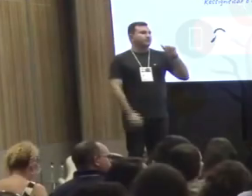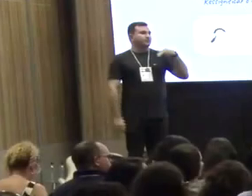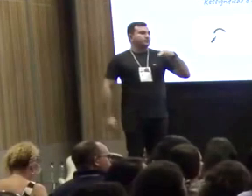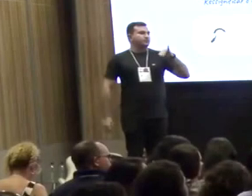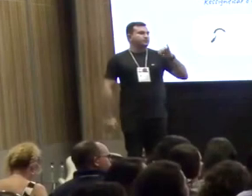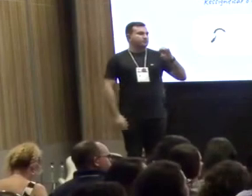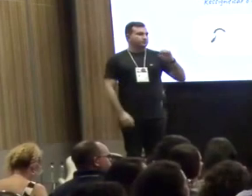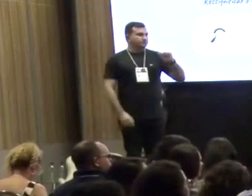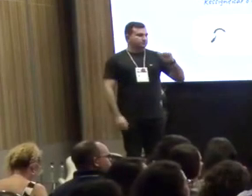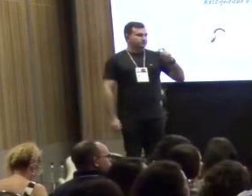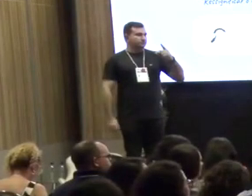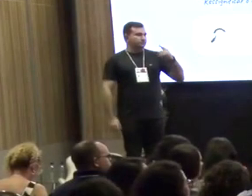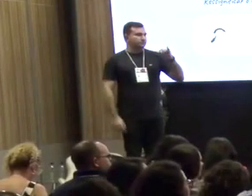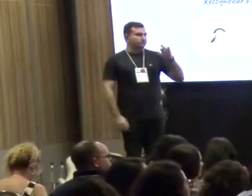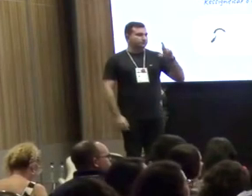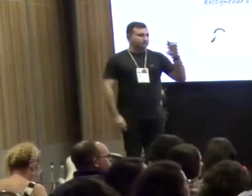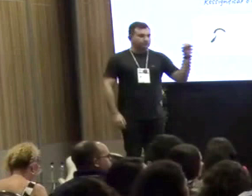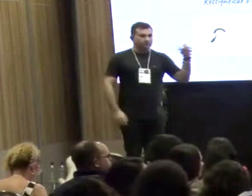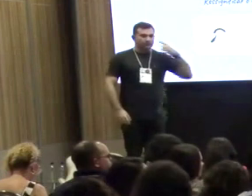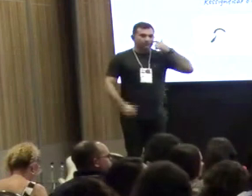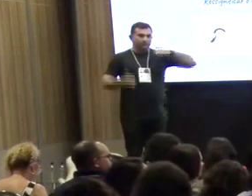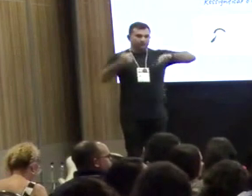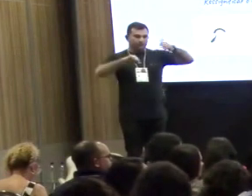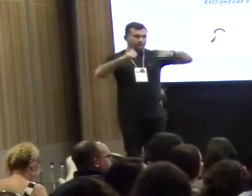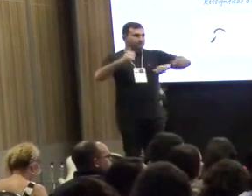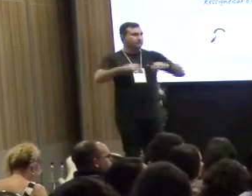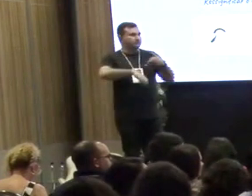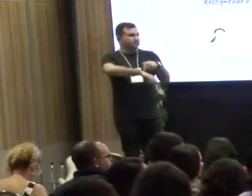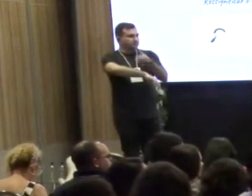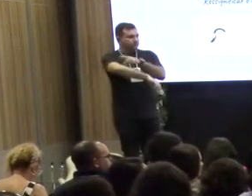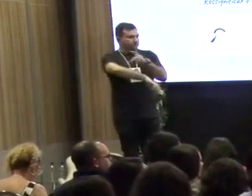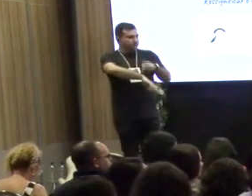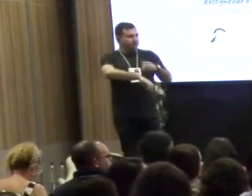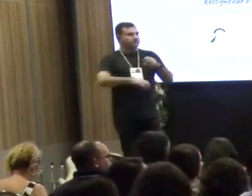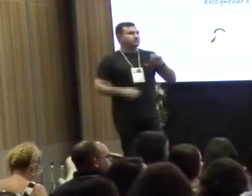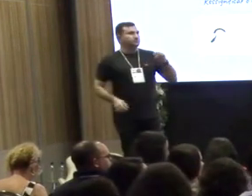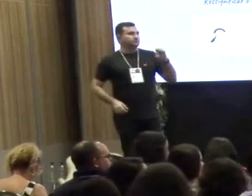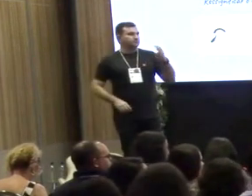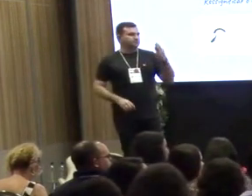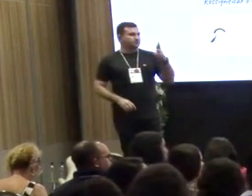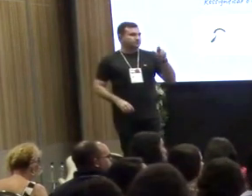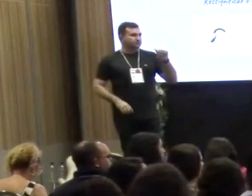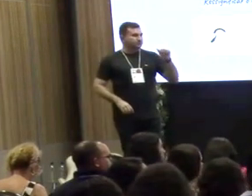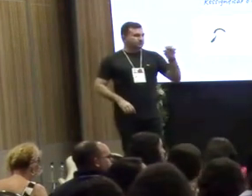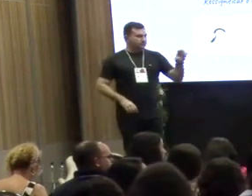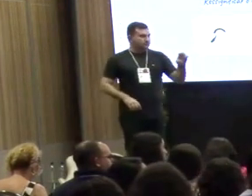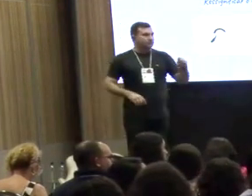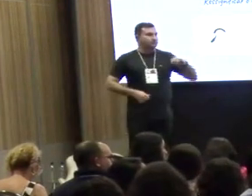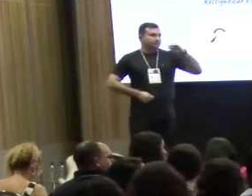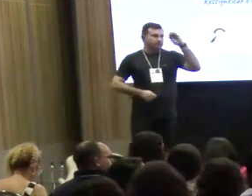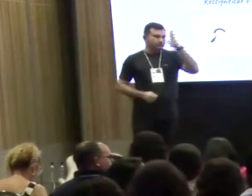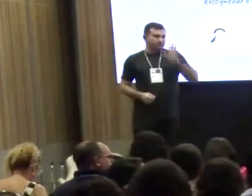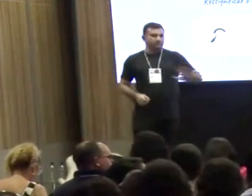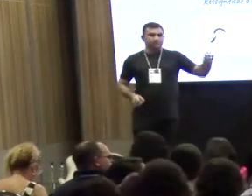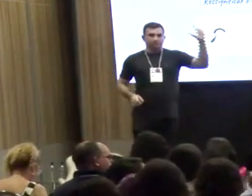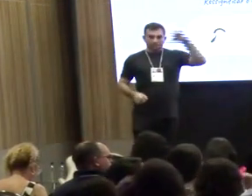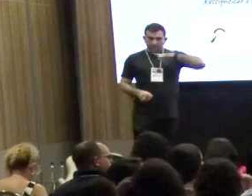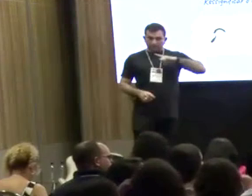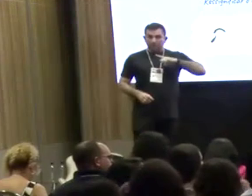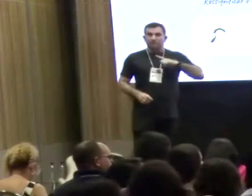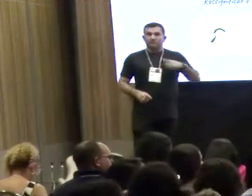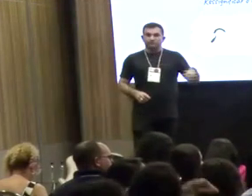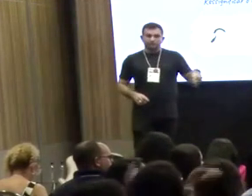Rego, analista, pedagoga do SEBRAE Nacional, professora da Secretaria de Estado de Educação do Distrito Federal